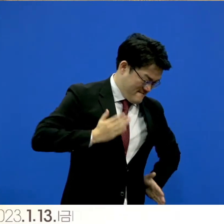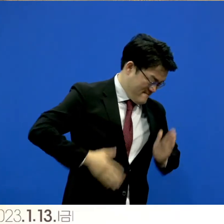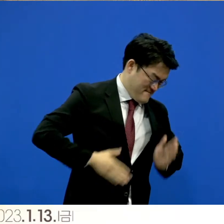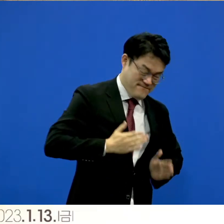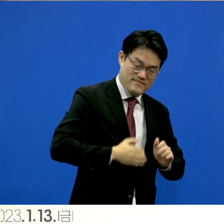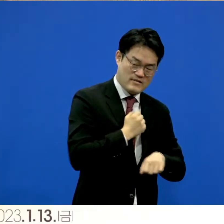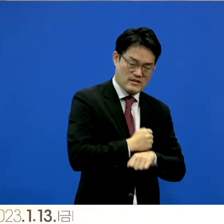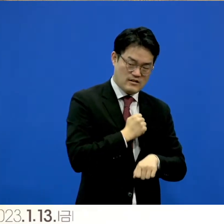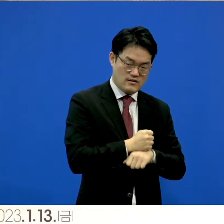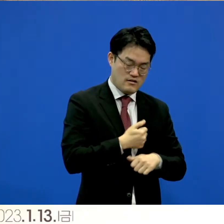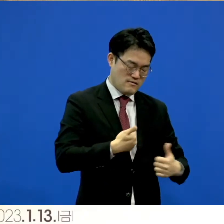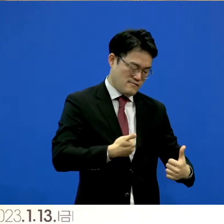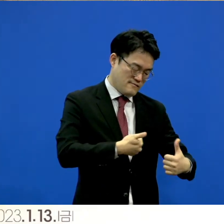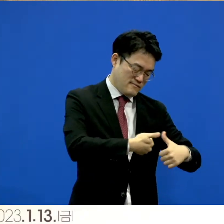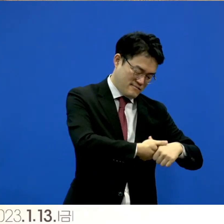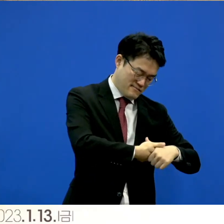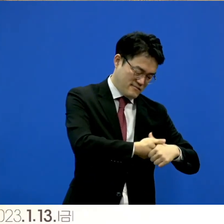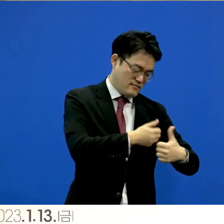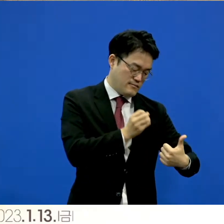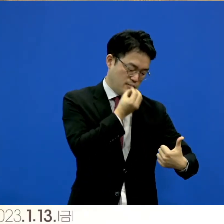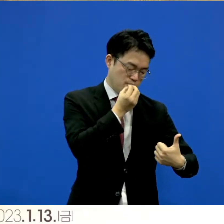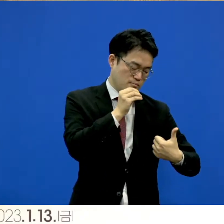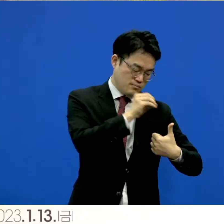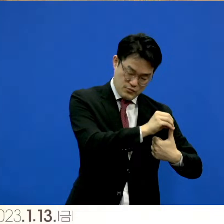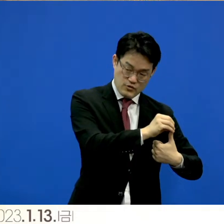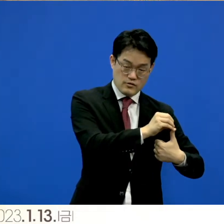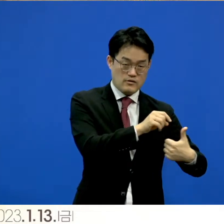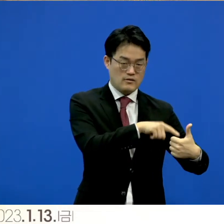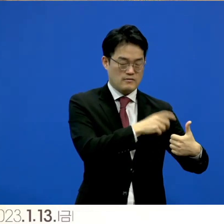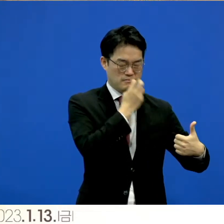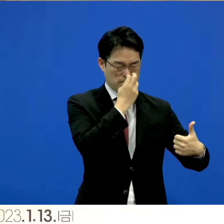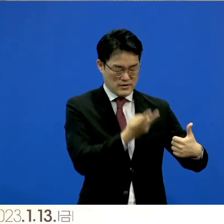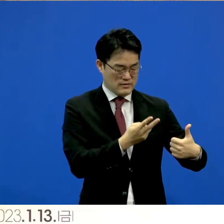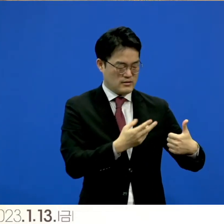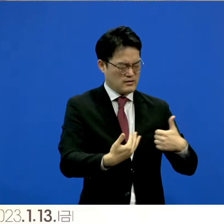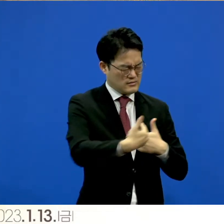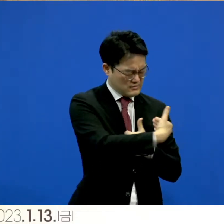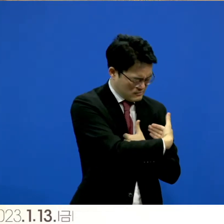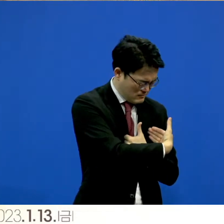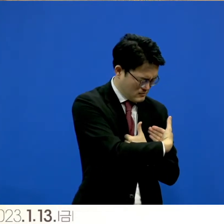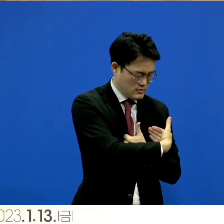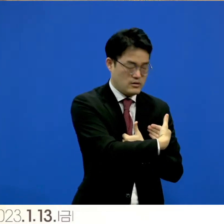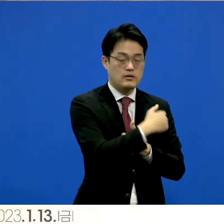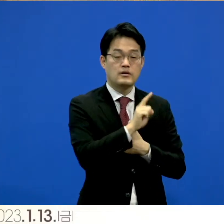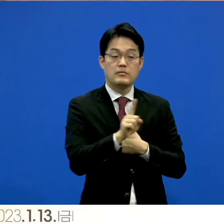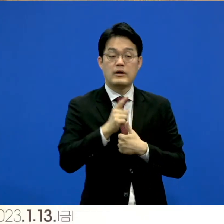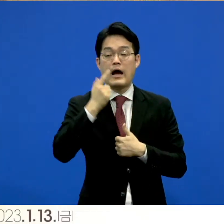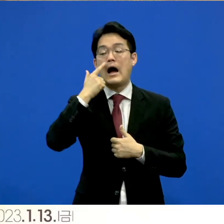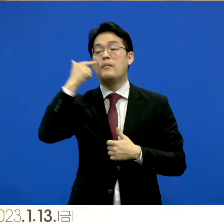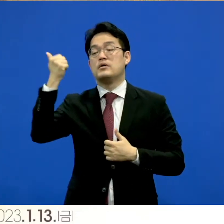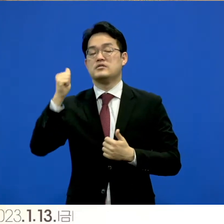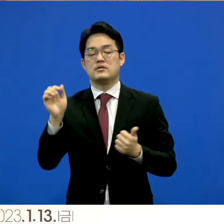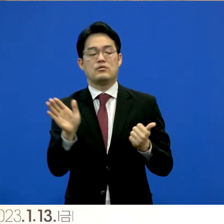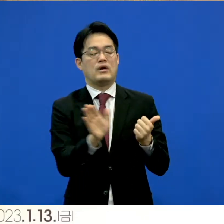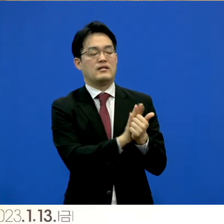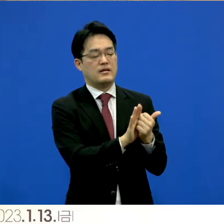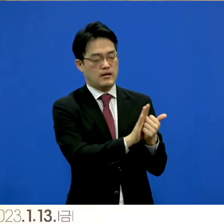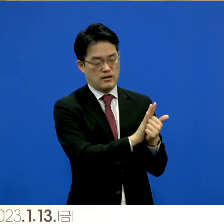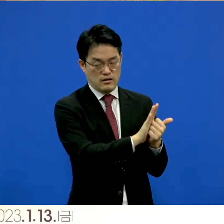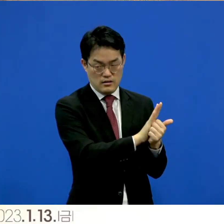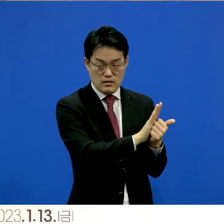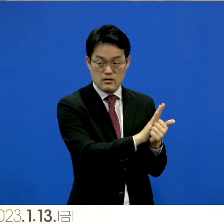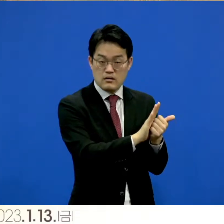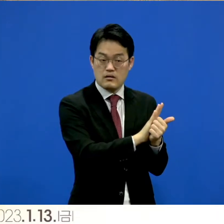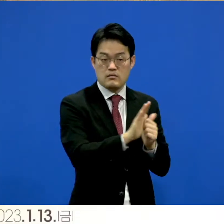입을 맞추는 그 냄새나는 아들을 끌어안았습니다. 이게 환대라는 것입니다. hospitality라고 하는